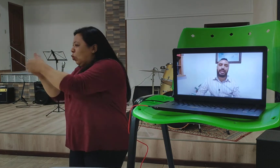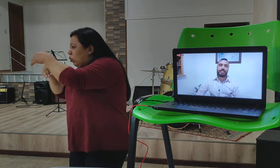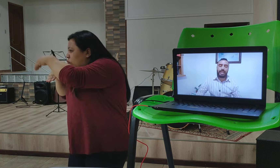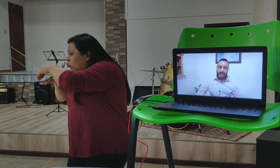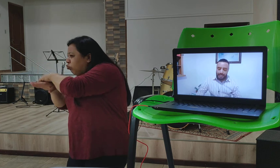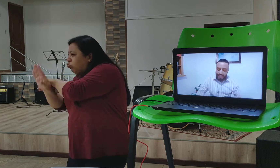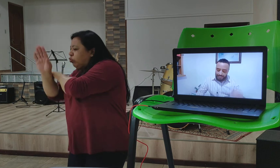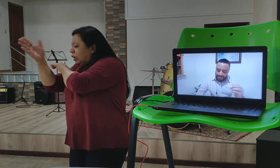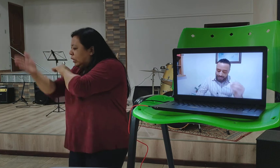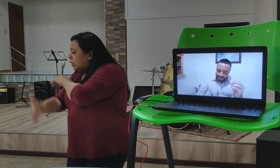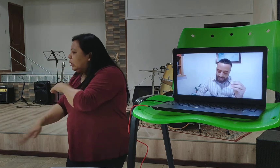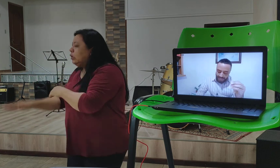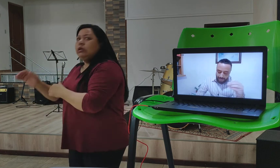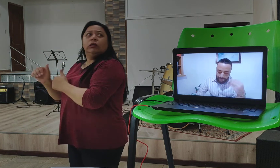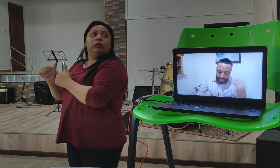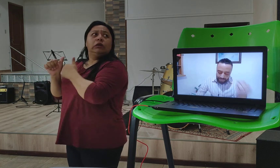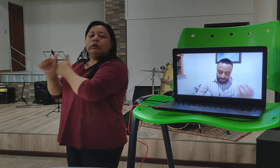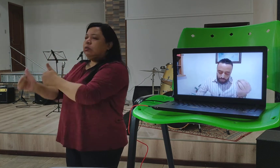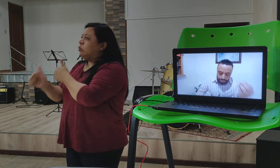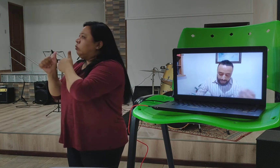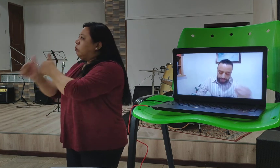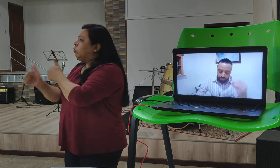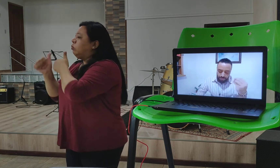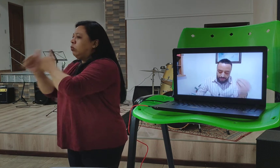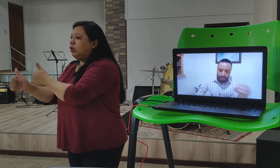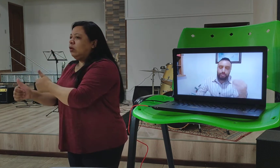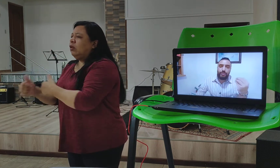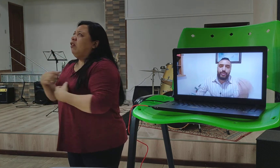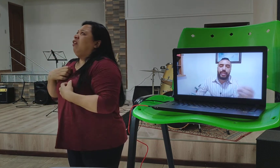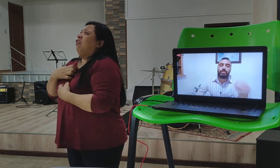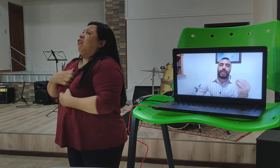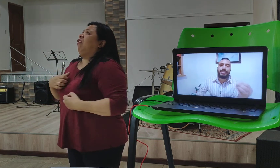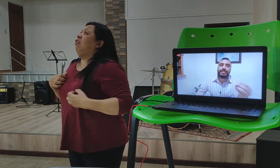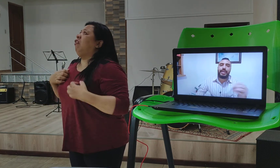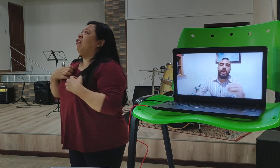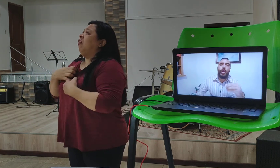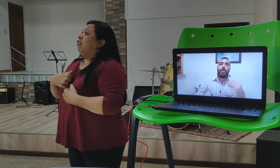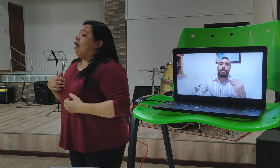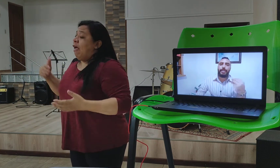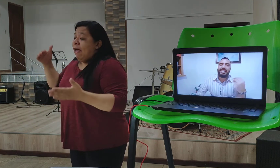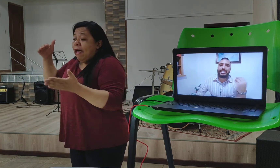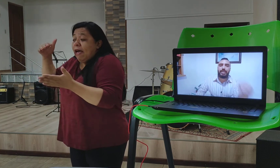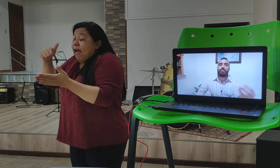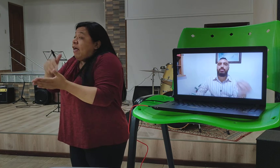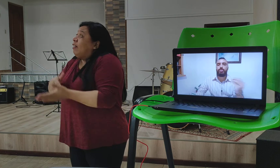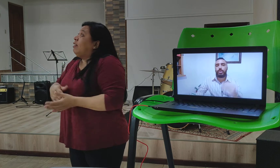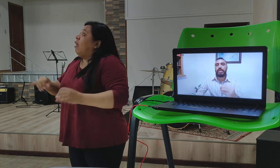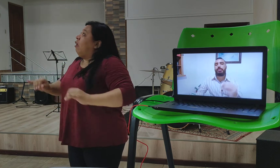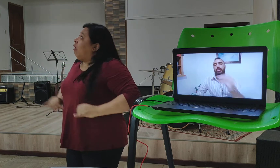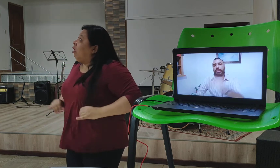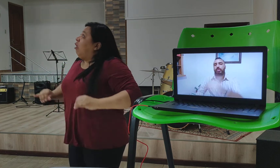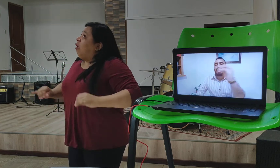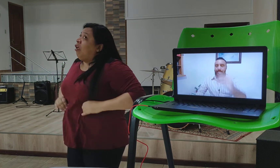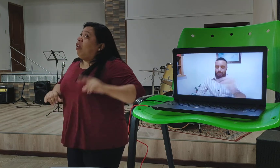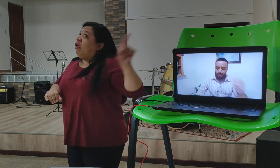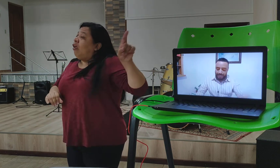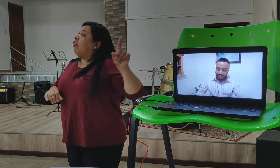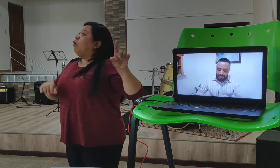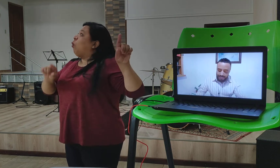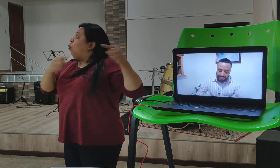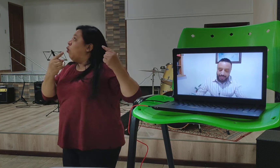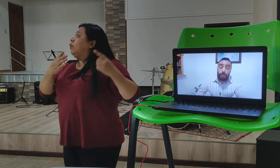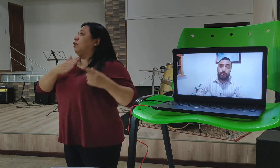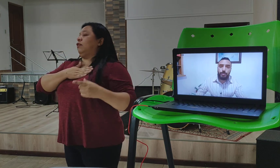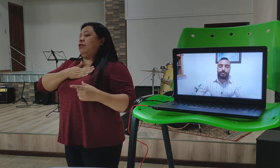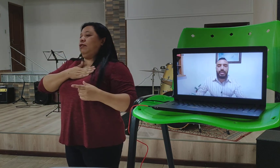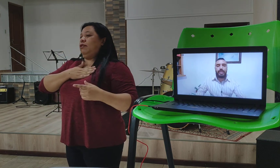pelos vales, e aqui ele lamenta o fato de estar sofrendo esta opressão do inimigo, que no caso